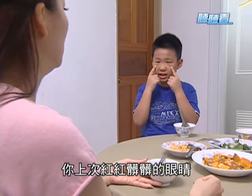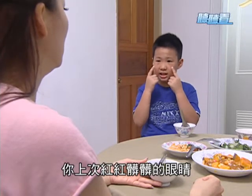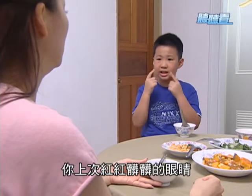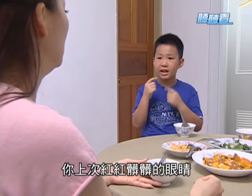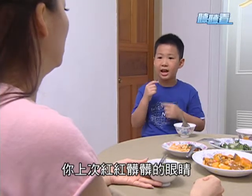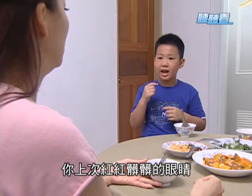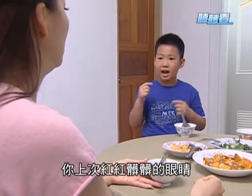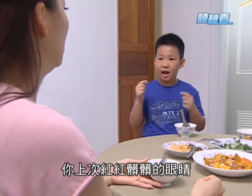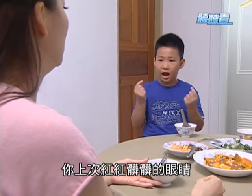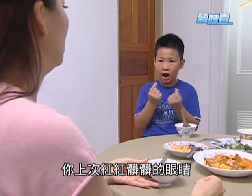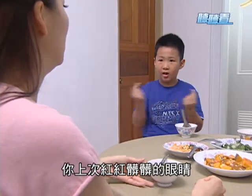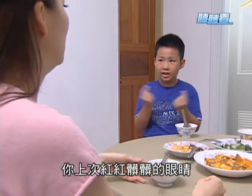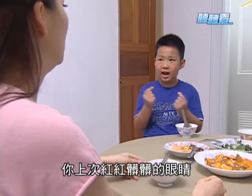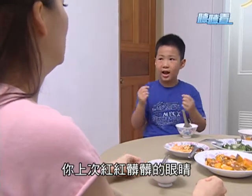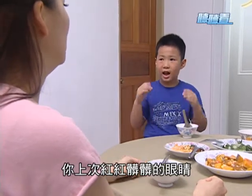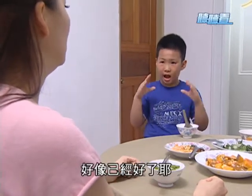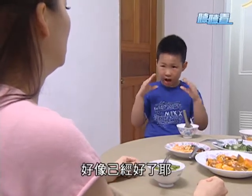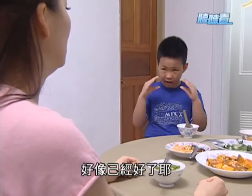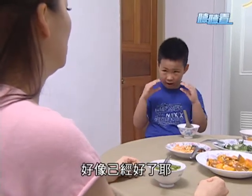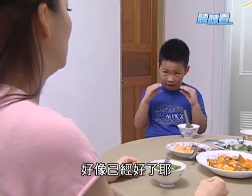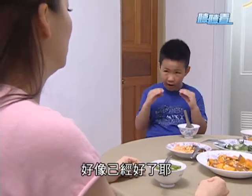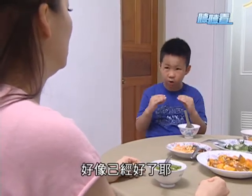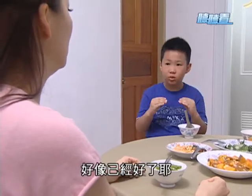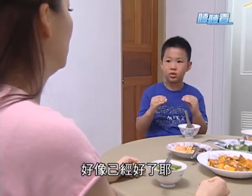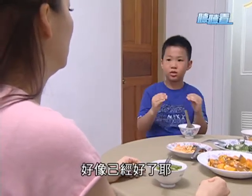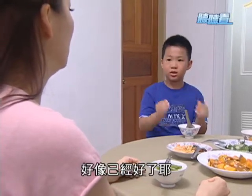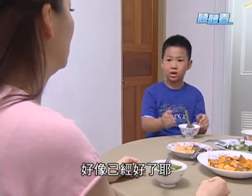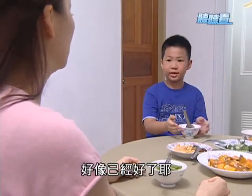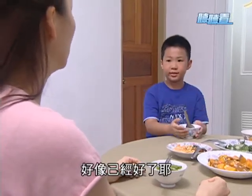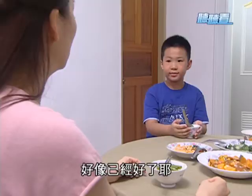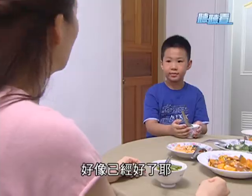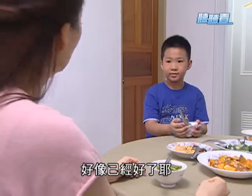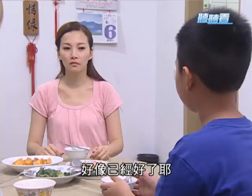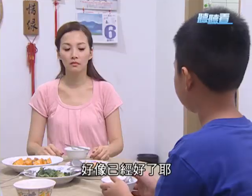睛好像已经好了。